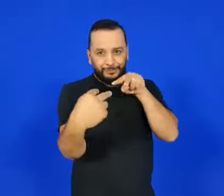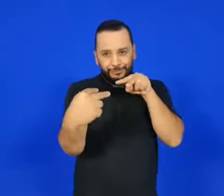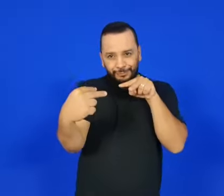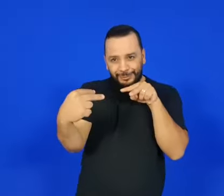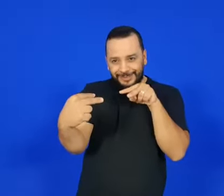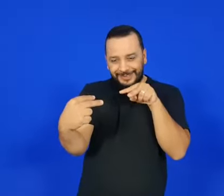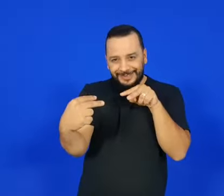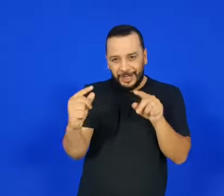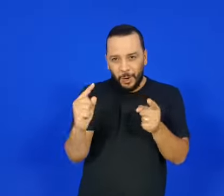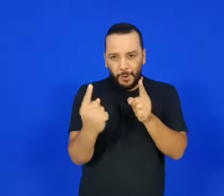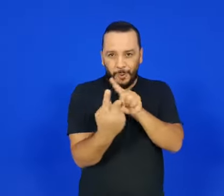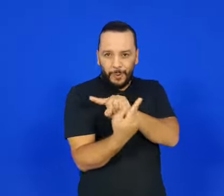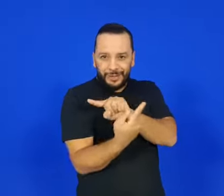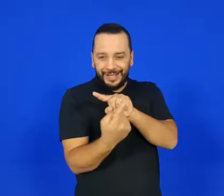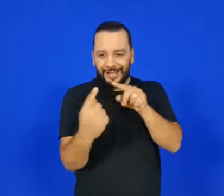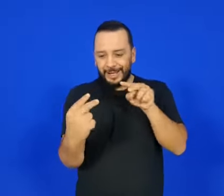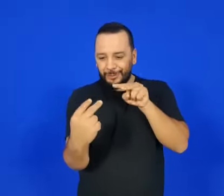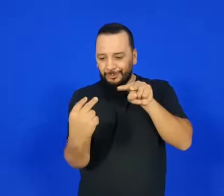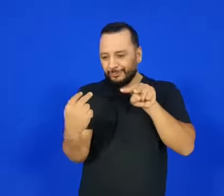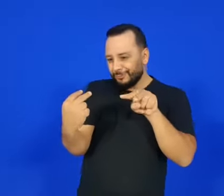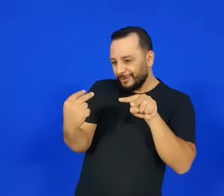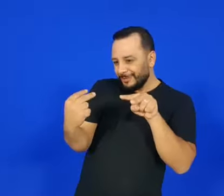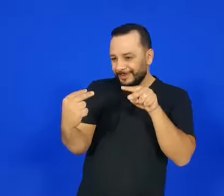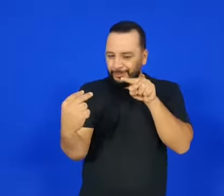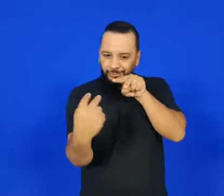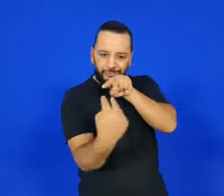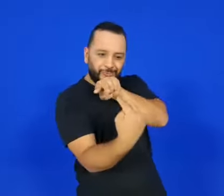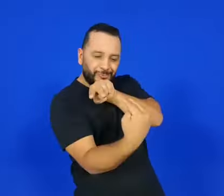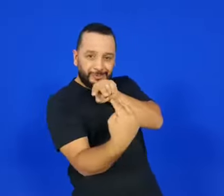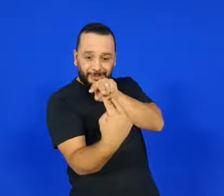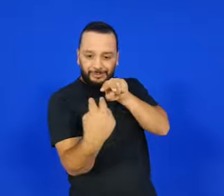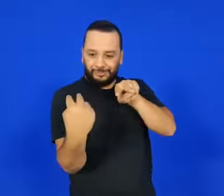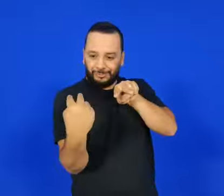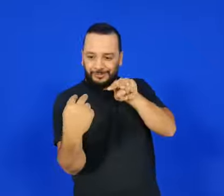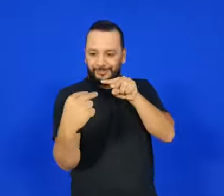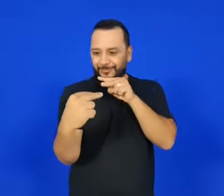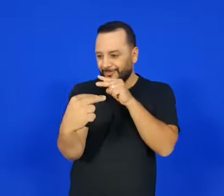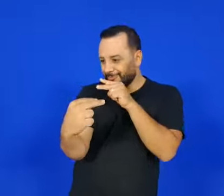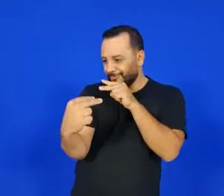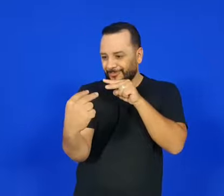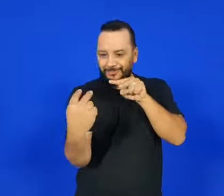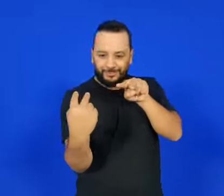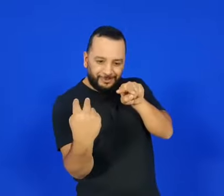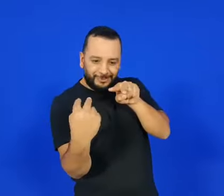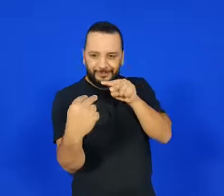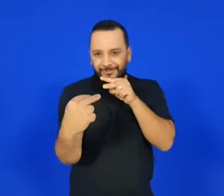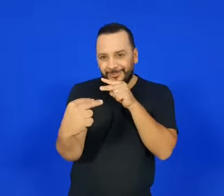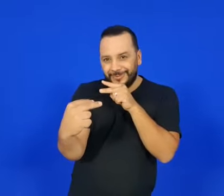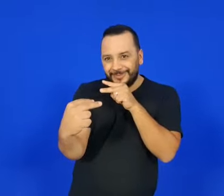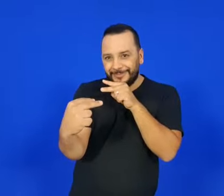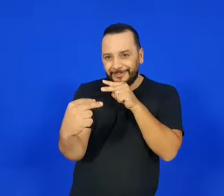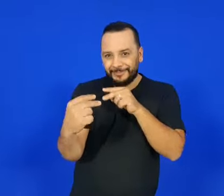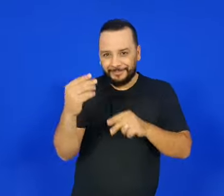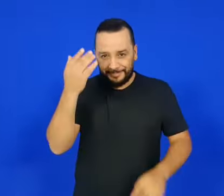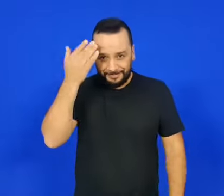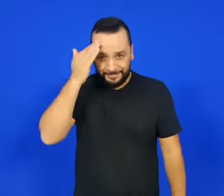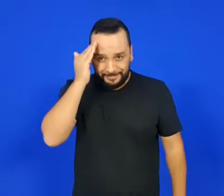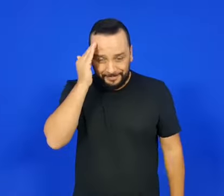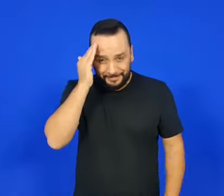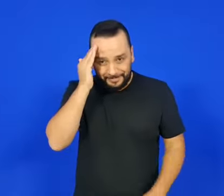se eu estivesse buscando o olhar dela e com isso eu vou estar virando do lado oposto que ela está virando, ok?